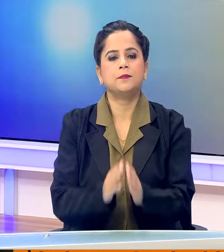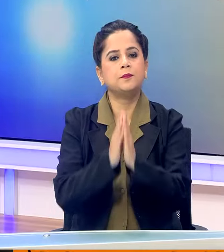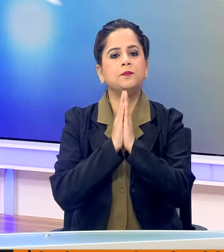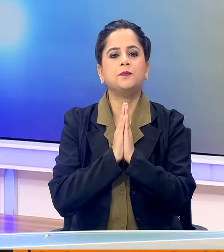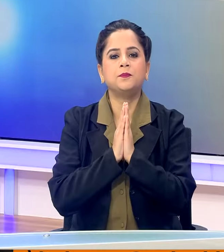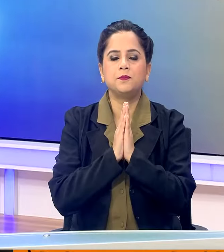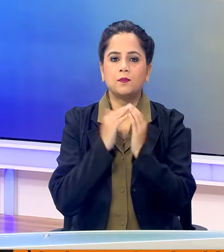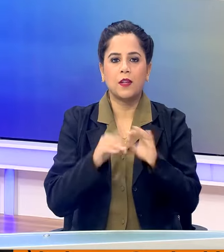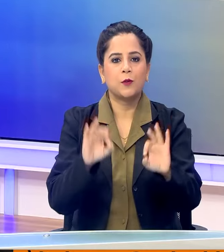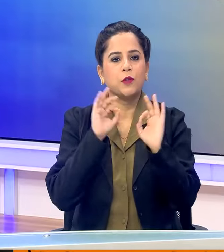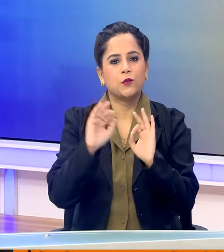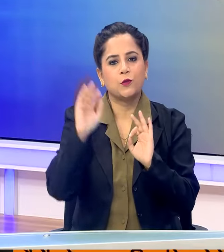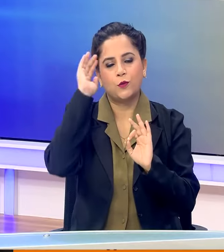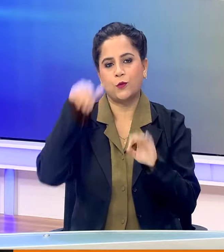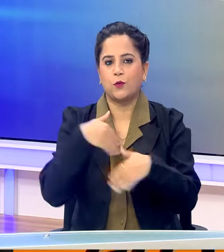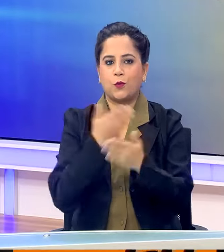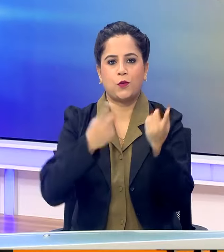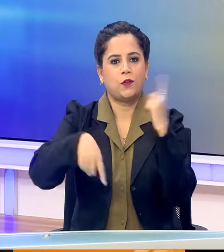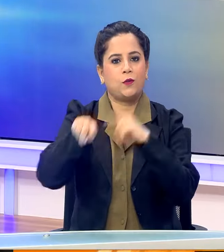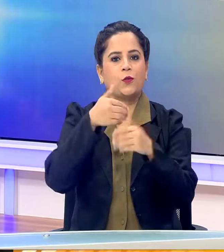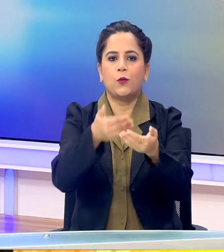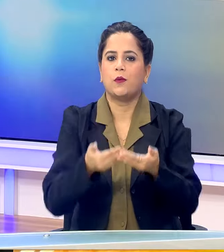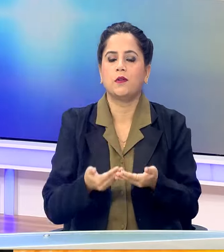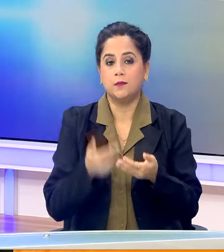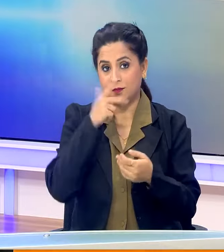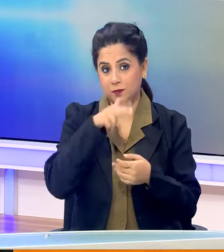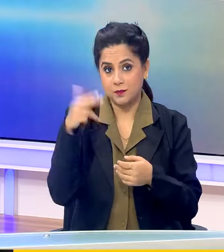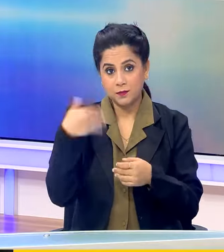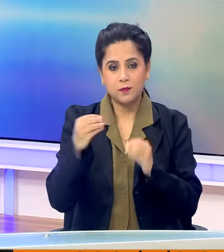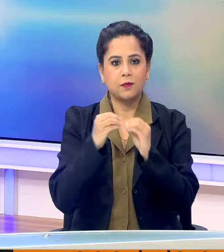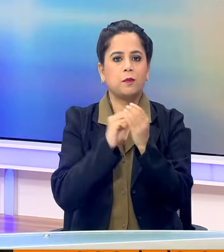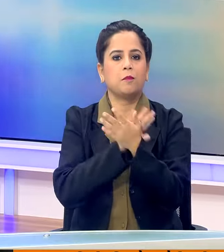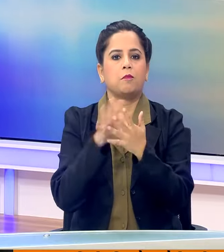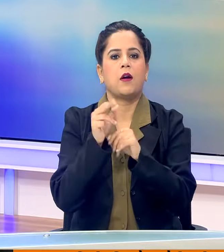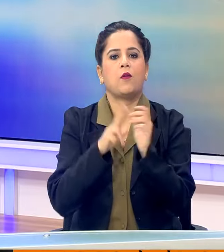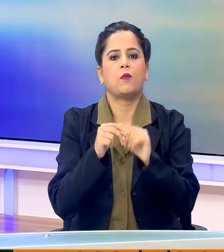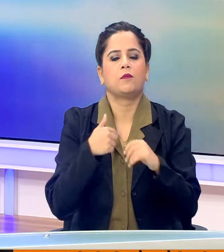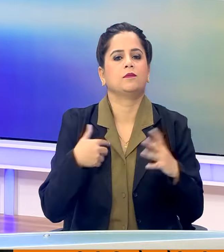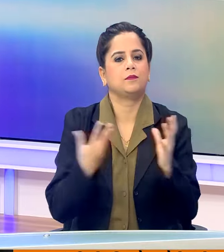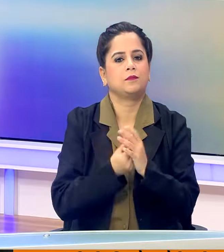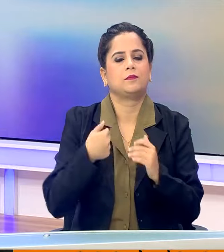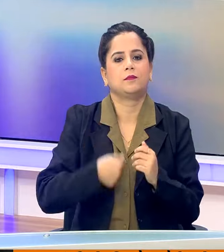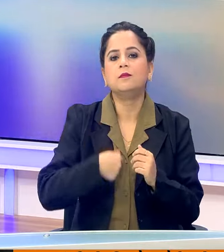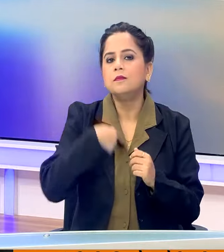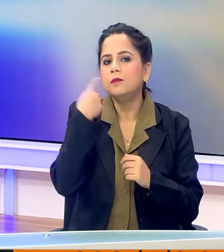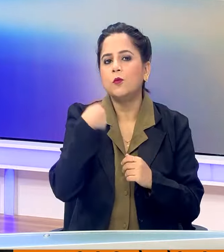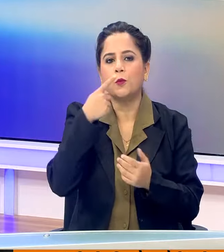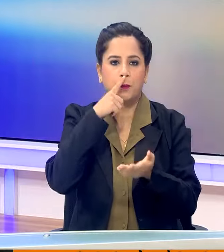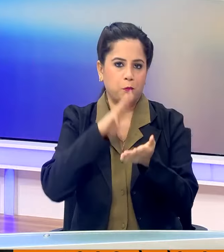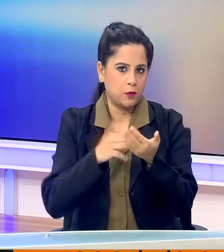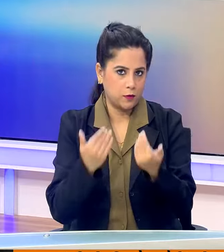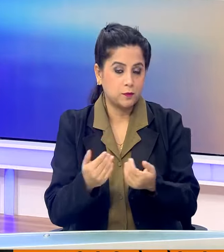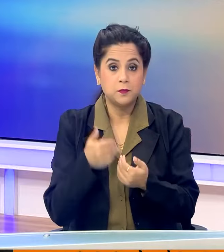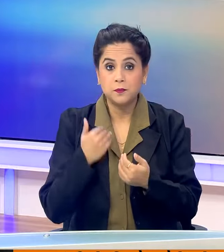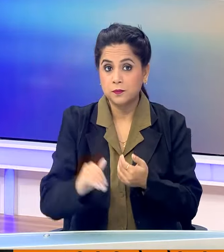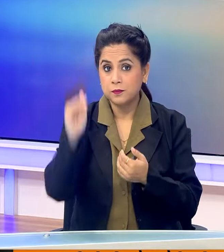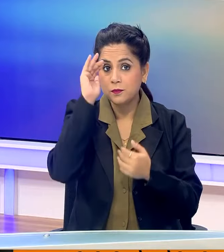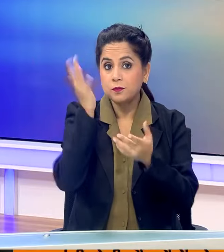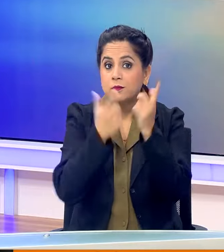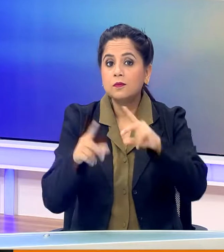नमस्कार इस विशेष बुलेटिन में आप सभी का स्वागत है मैं हूं आपके साथ भावना नैयर और मेरे साथ है मेरी सहयोगी मनीषा जो आप तक